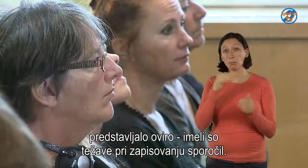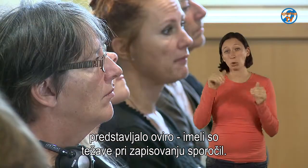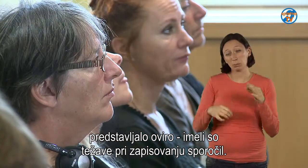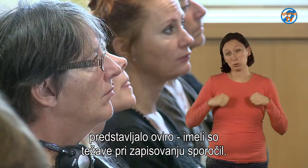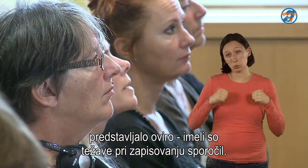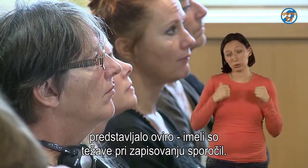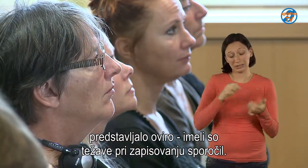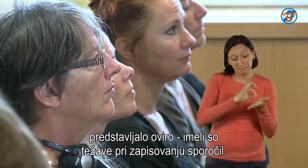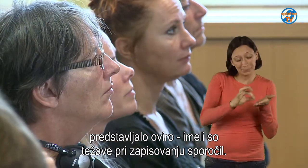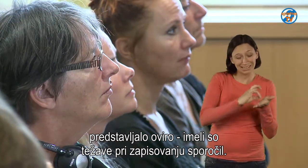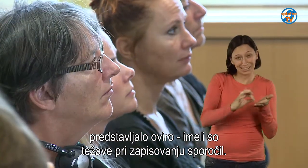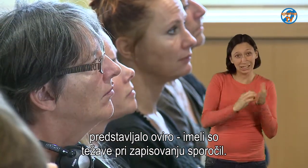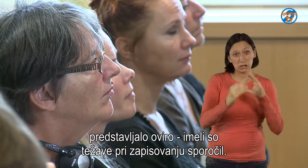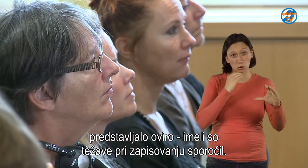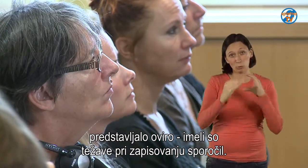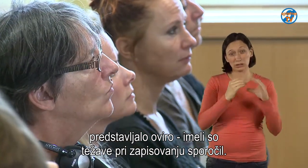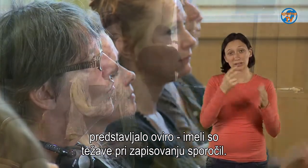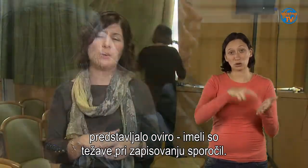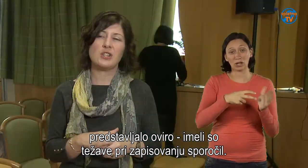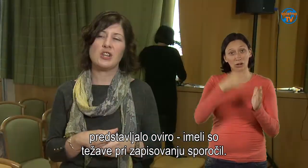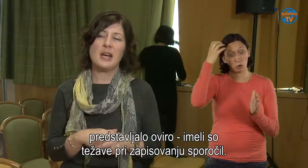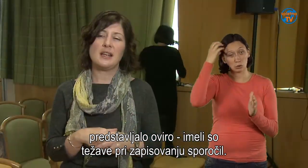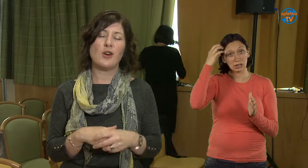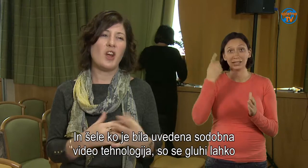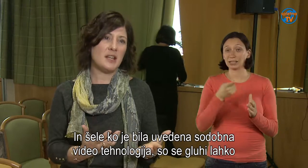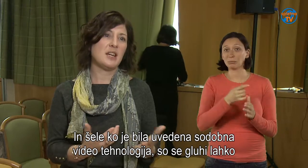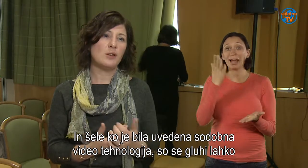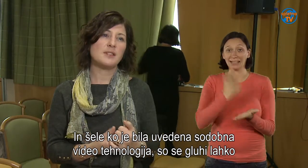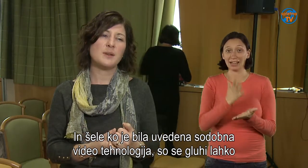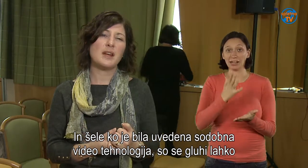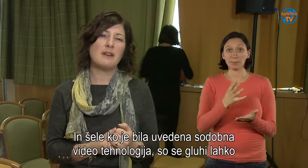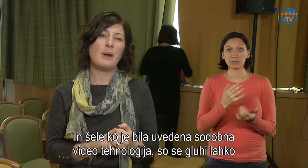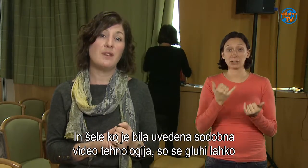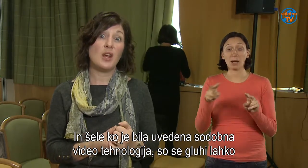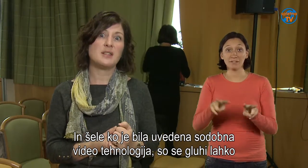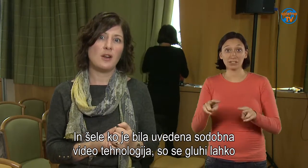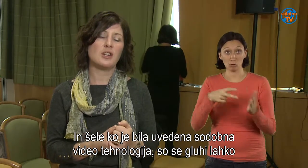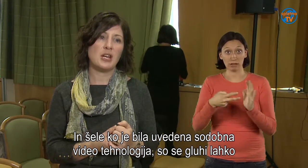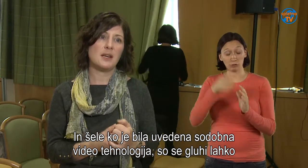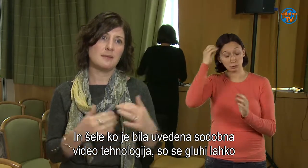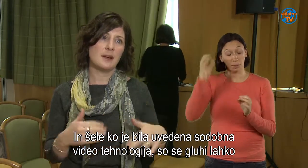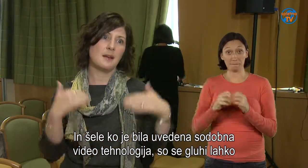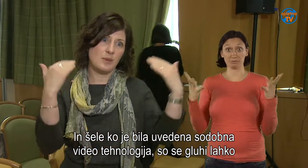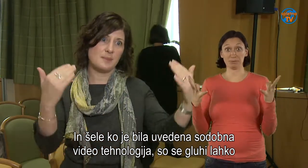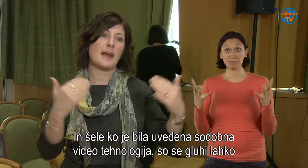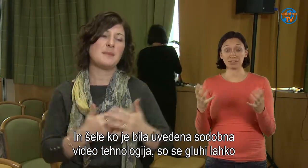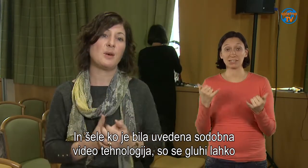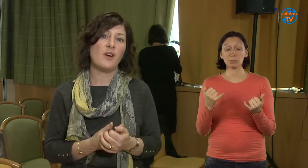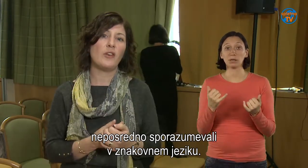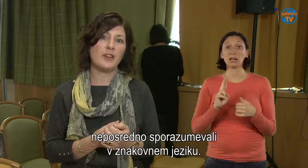things down to be able to communicate using that technology, which is not the ideal. So it's only really when video technology became so advanced that it's really